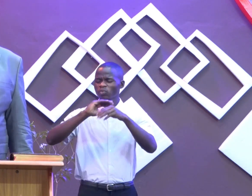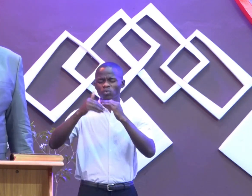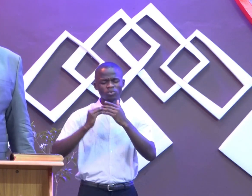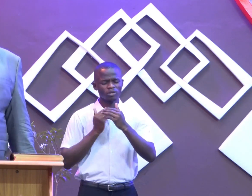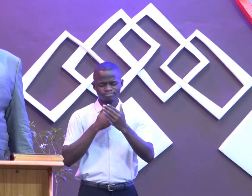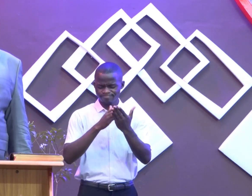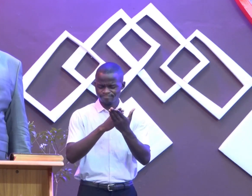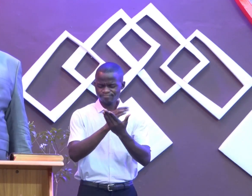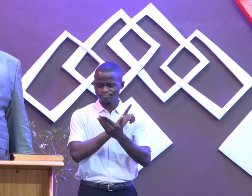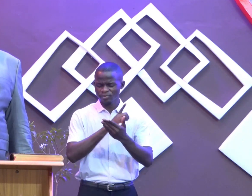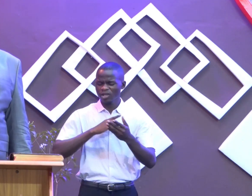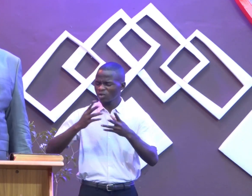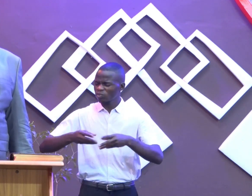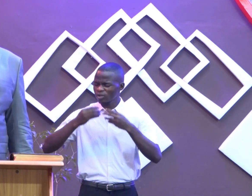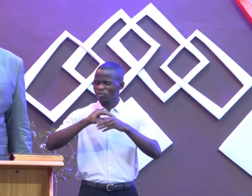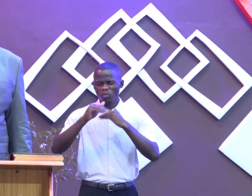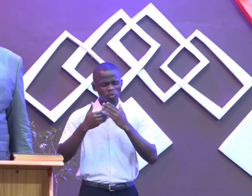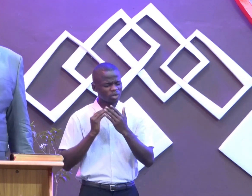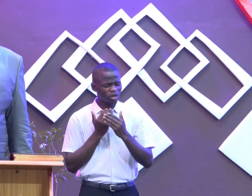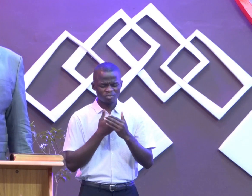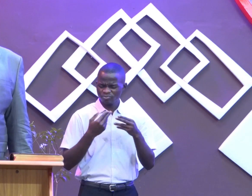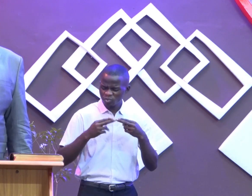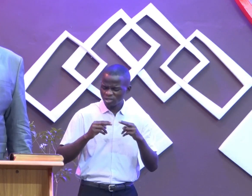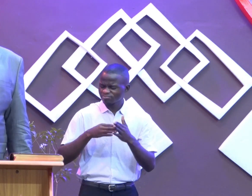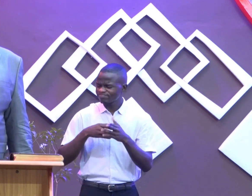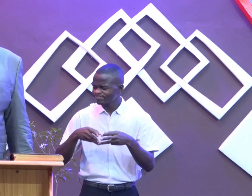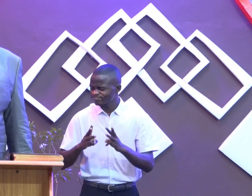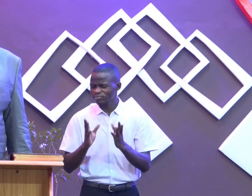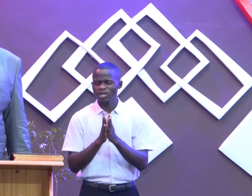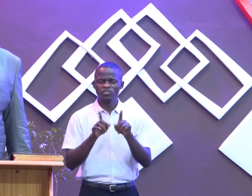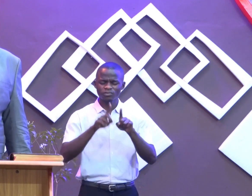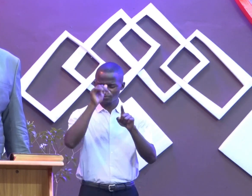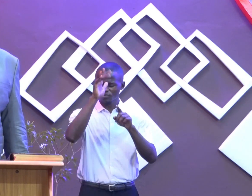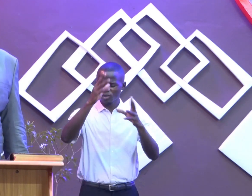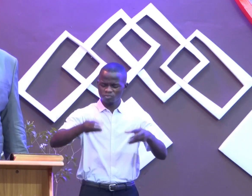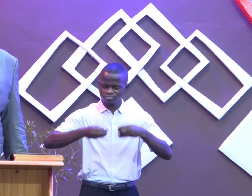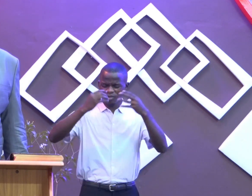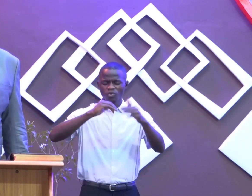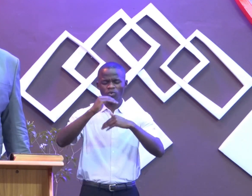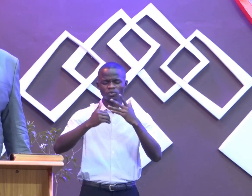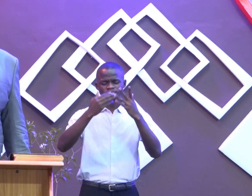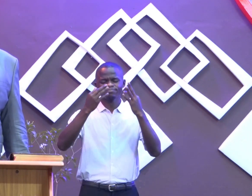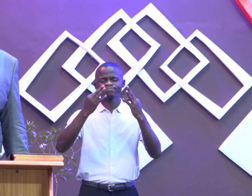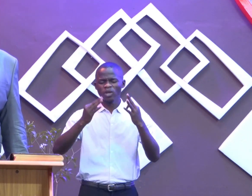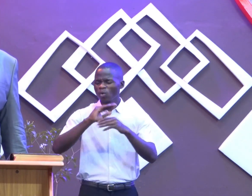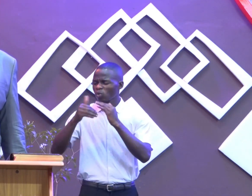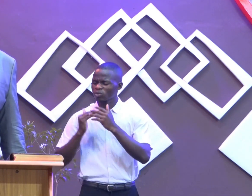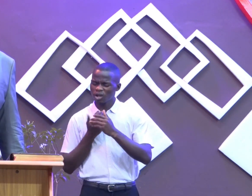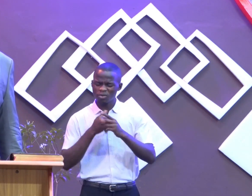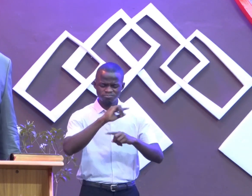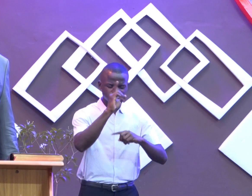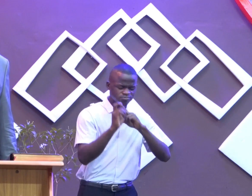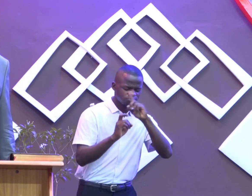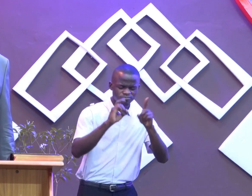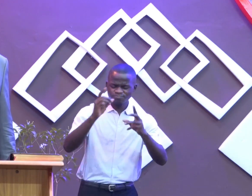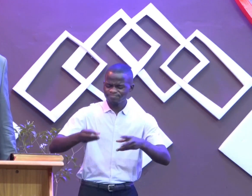gafe, tukuwa wini kebwa fe, tukuwa haikatona wangi, ebibuzo bya fe